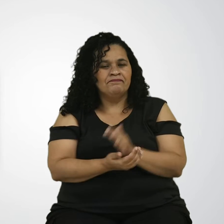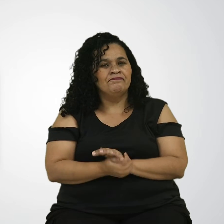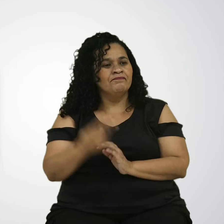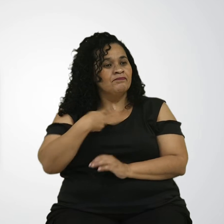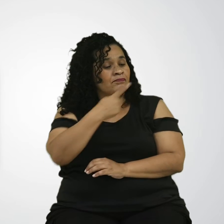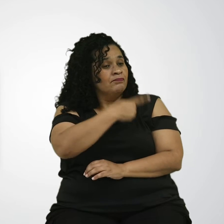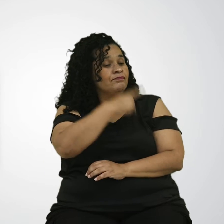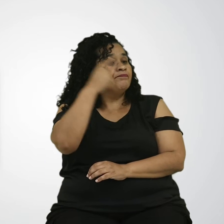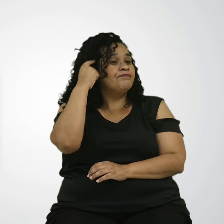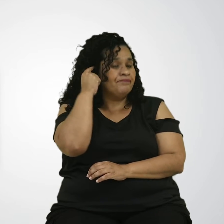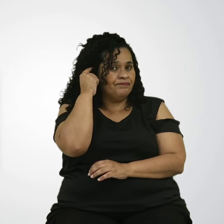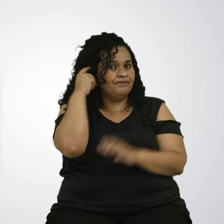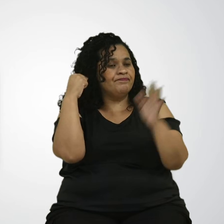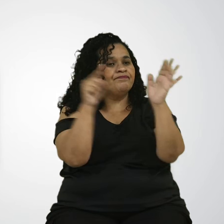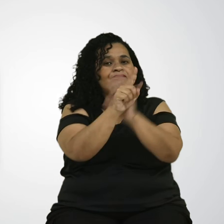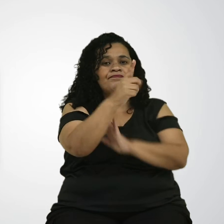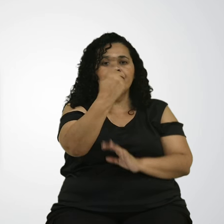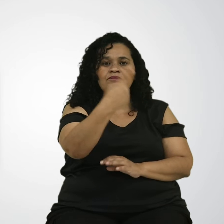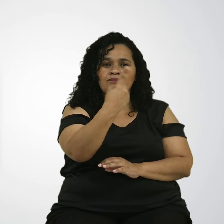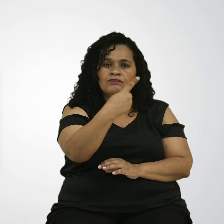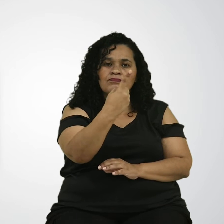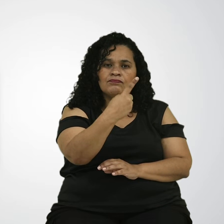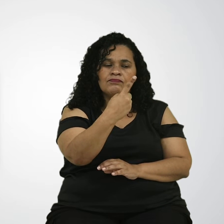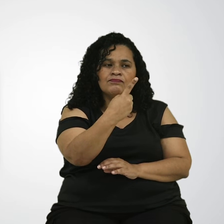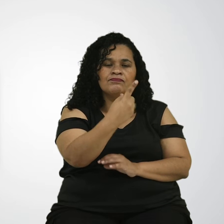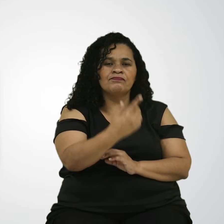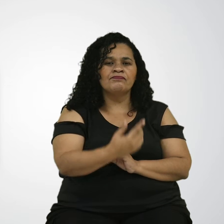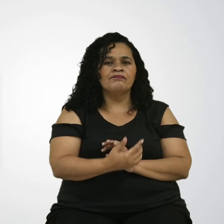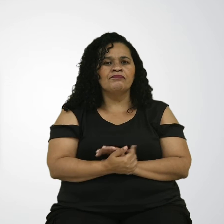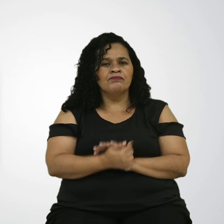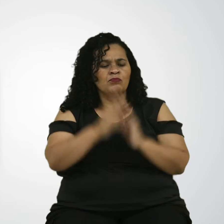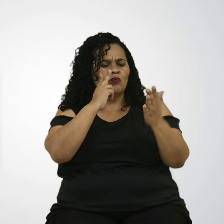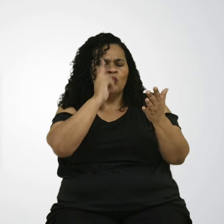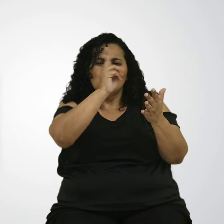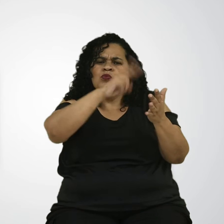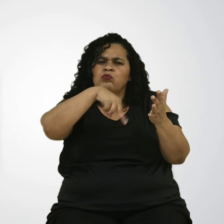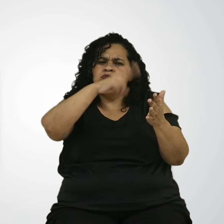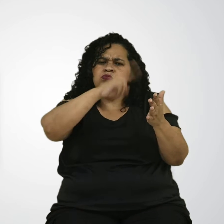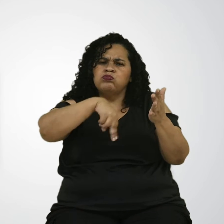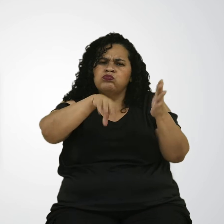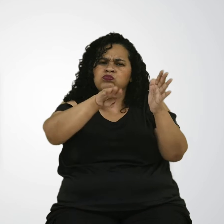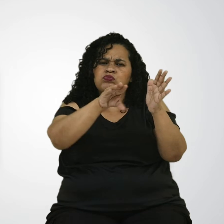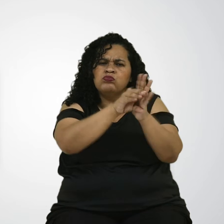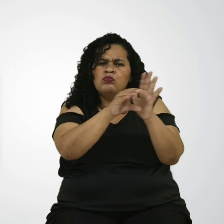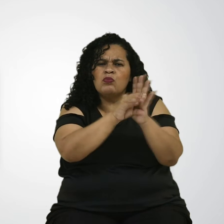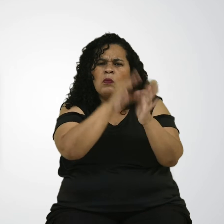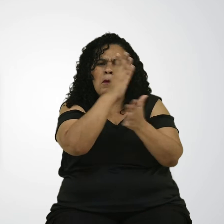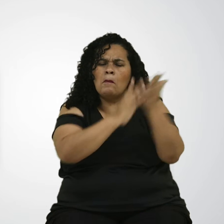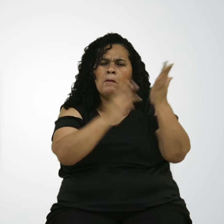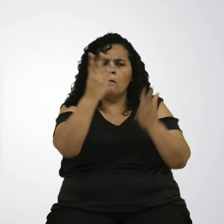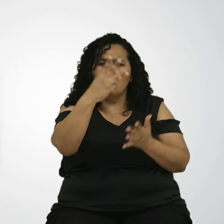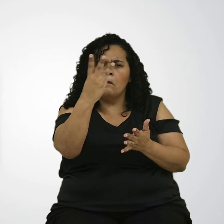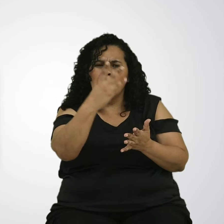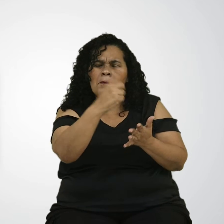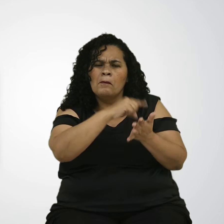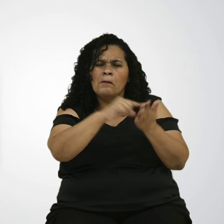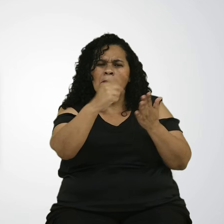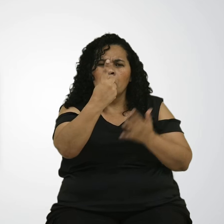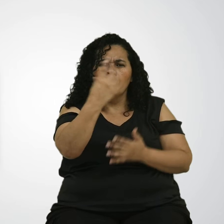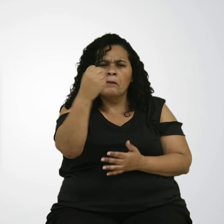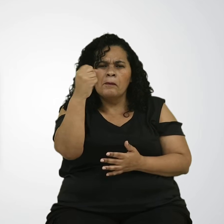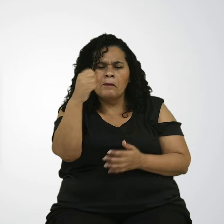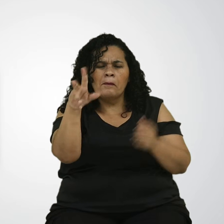primeira questão, ela vai dizer o seguinte: na leitura de Colossenses 3,18, Tito 2,3,4, 1